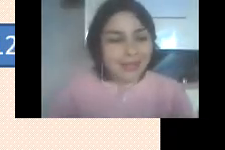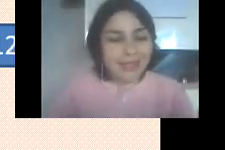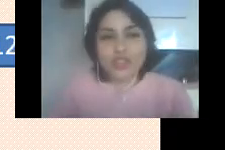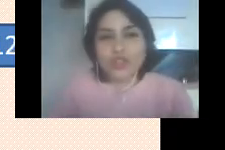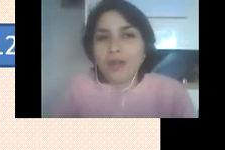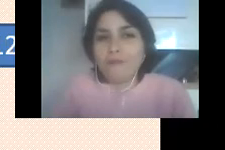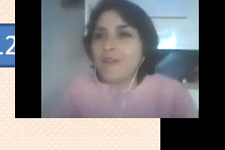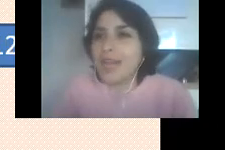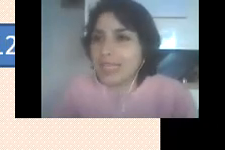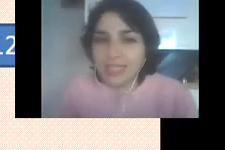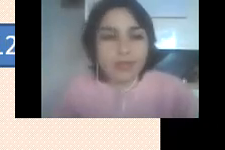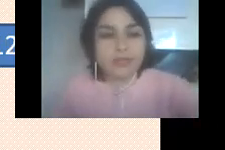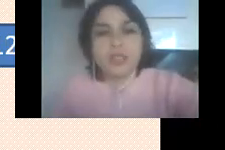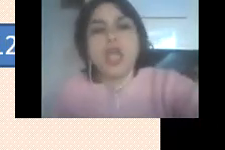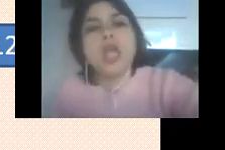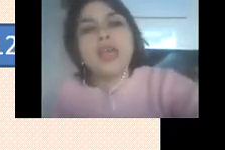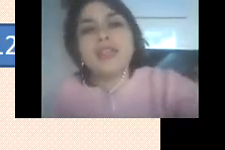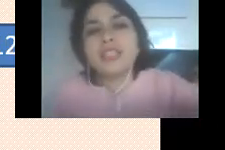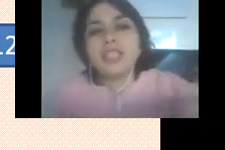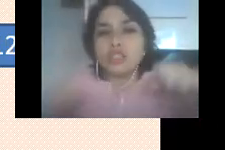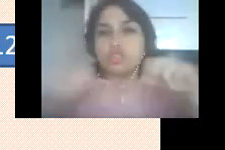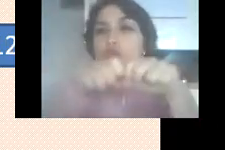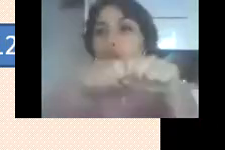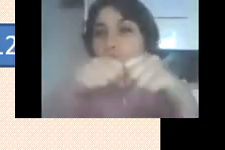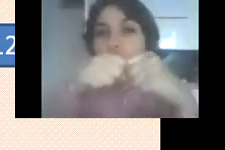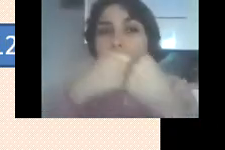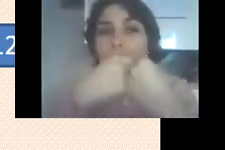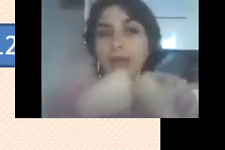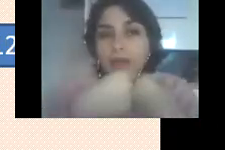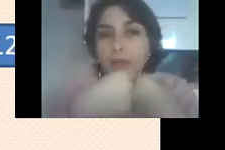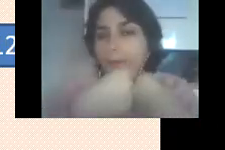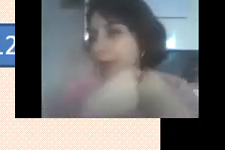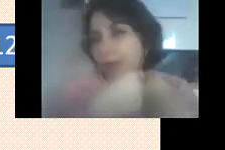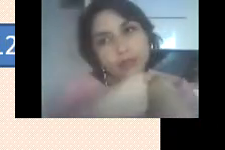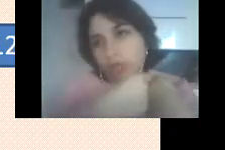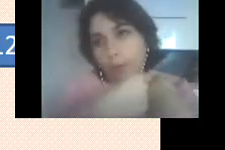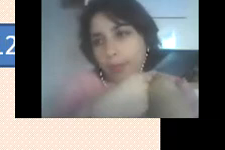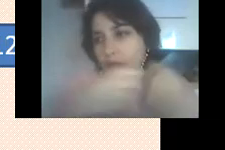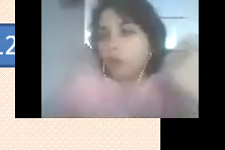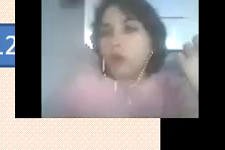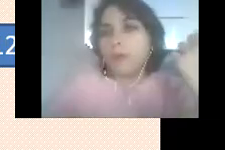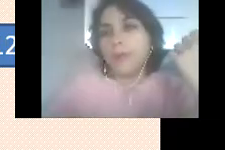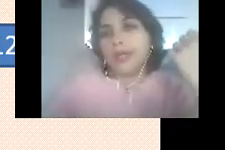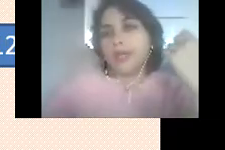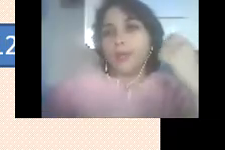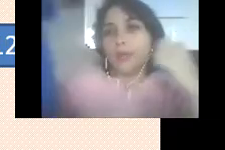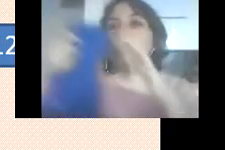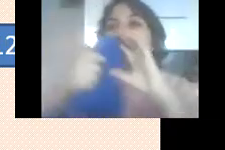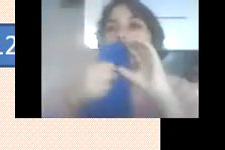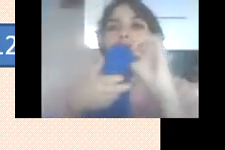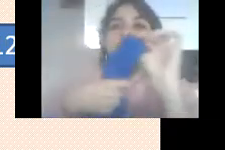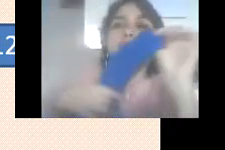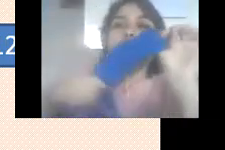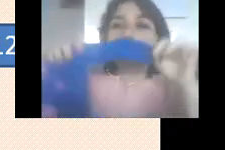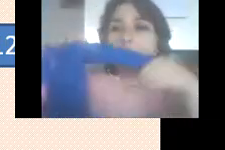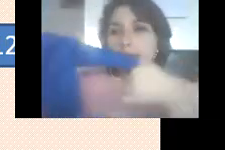materiales que son flexibles. Es decir, que yo los puedo doblar, pero no se rompen. Como por ejemplo, mira,